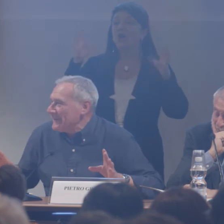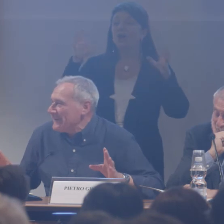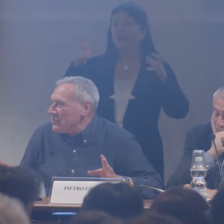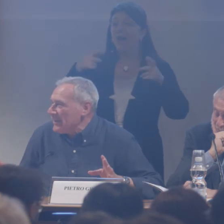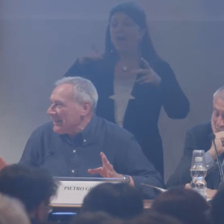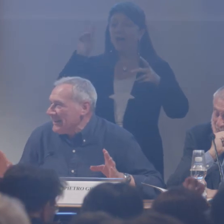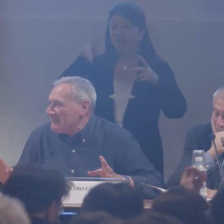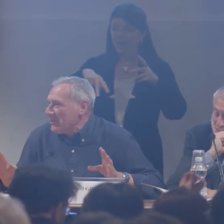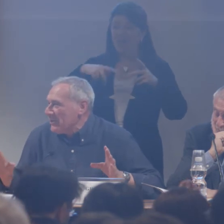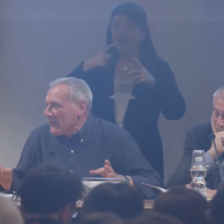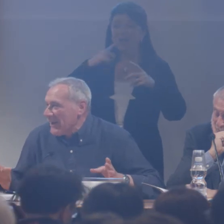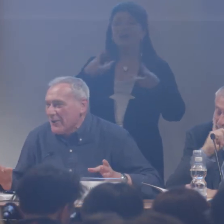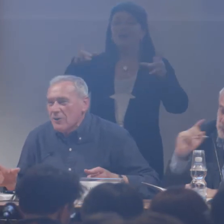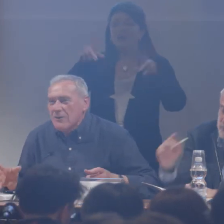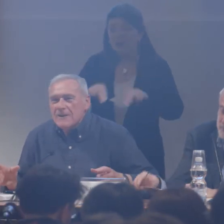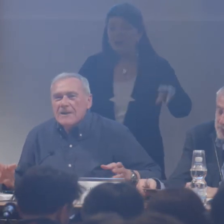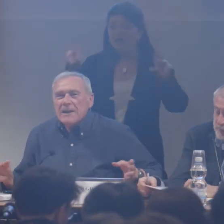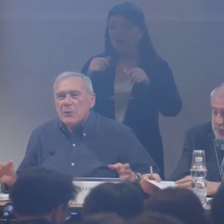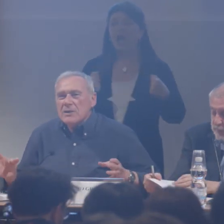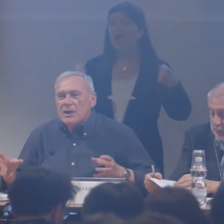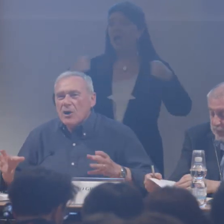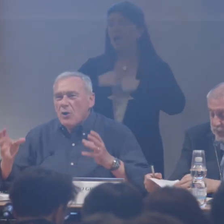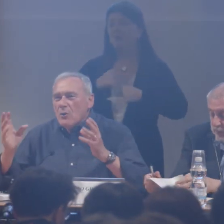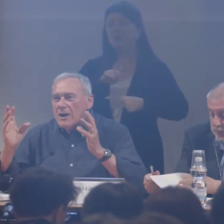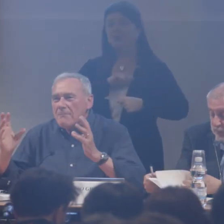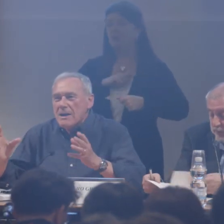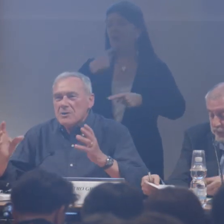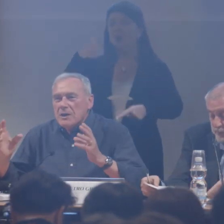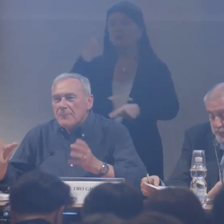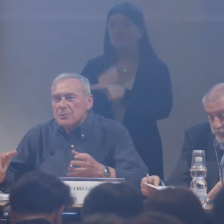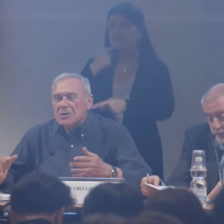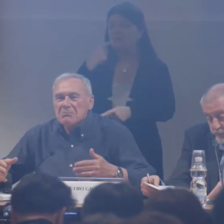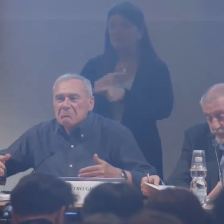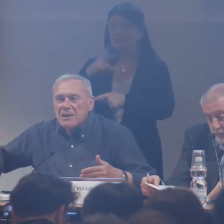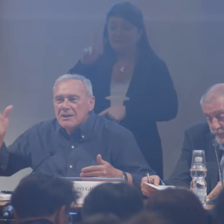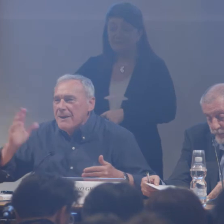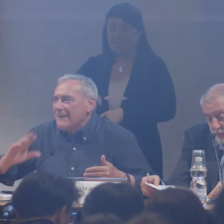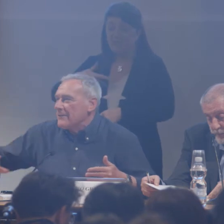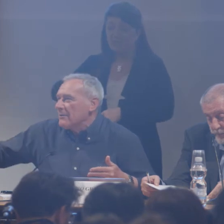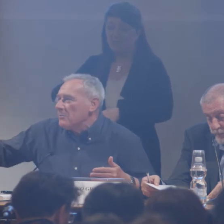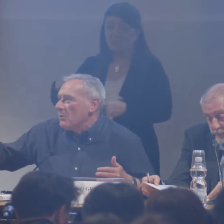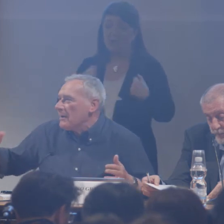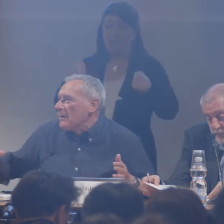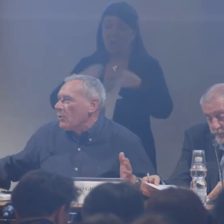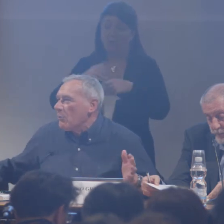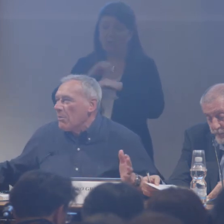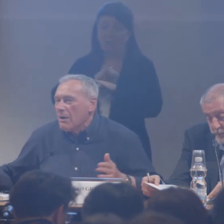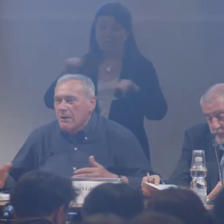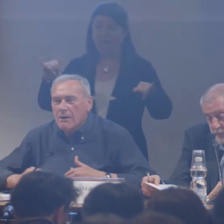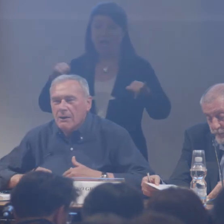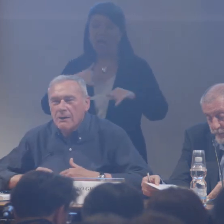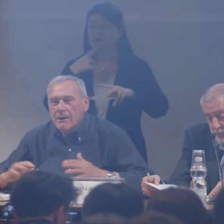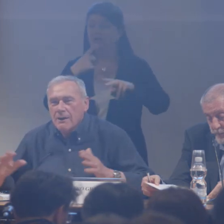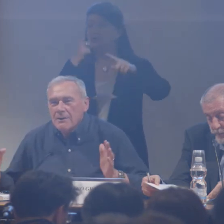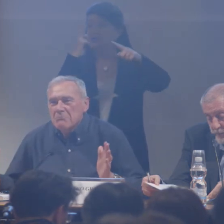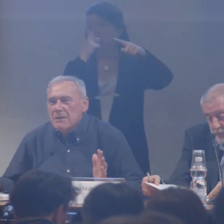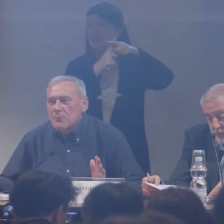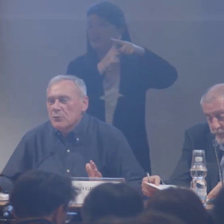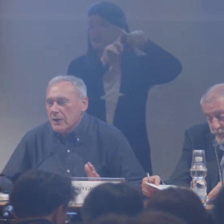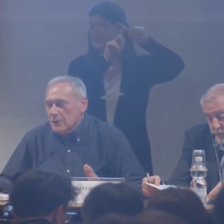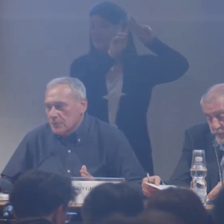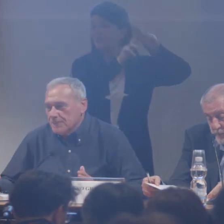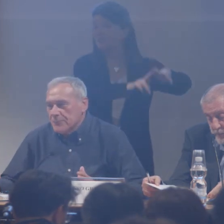tanto in Sicilia, nemmeno in inverno, e quindi ho quell'immagine, quel cappotto che è rimasto nel mio guardaroba,